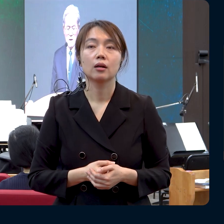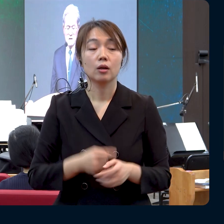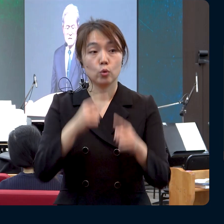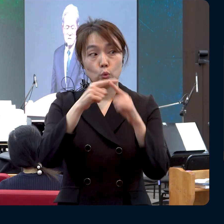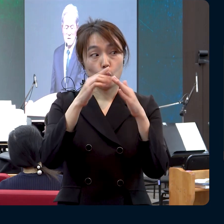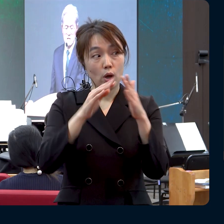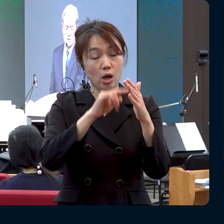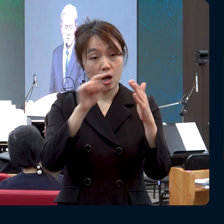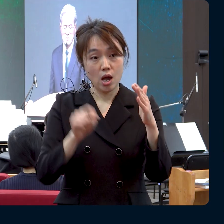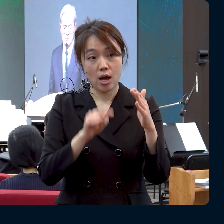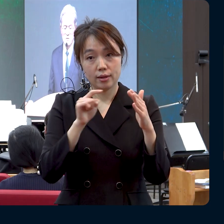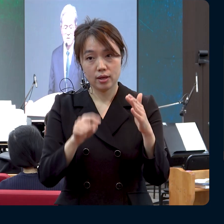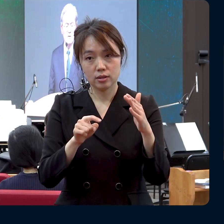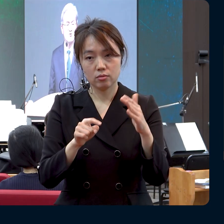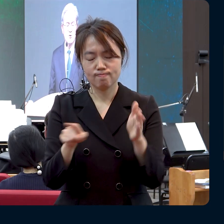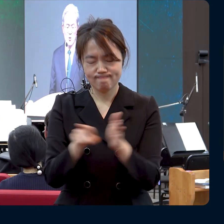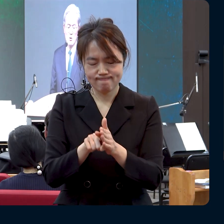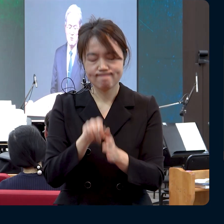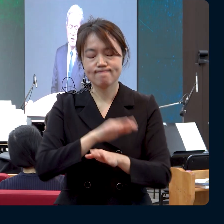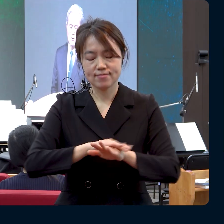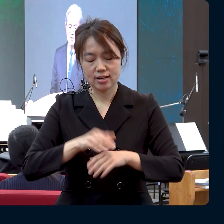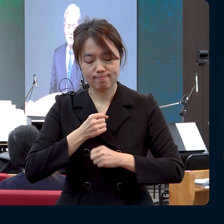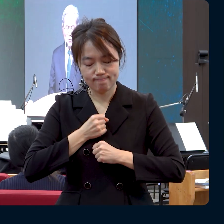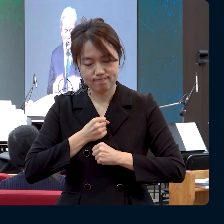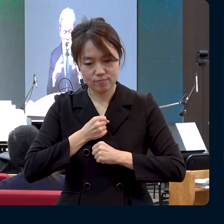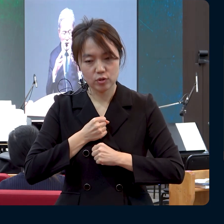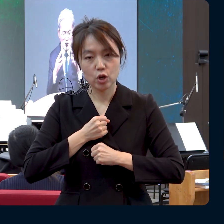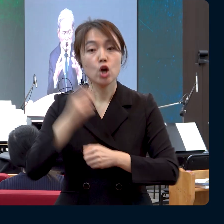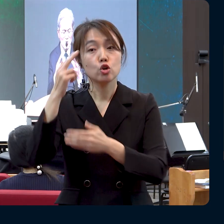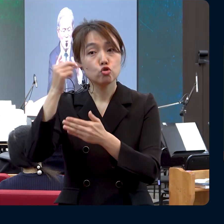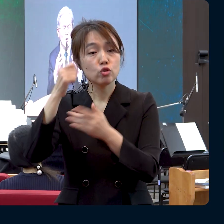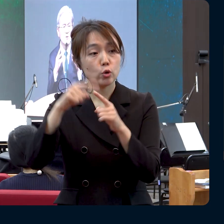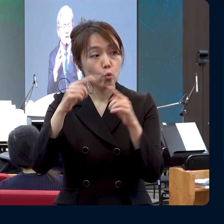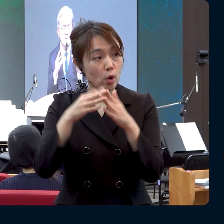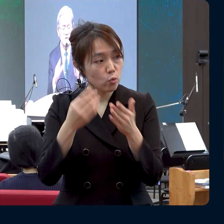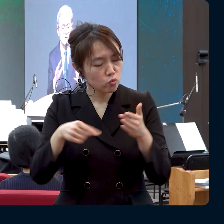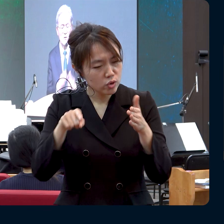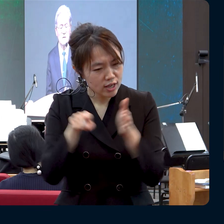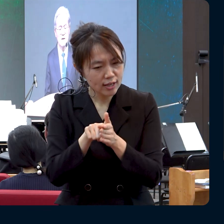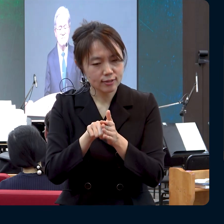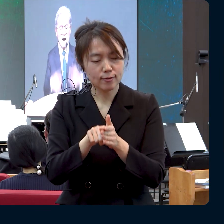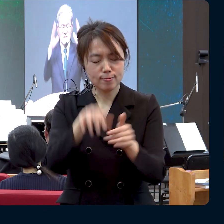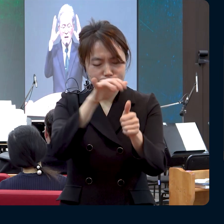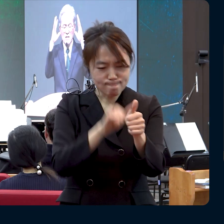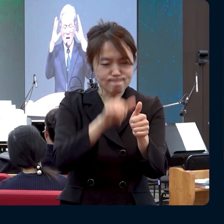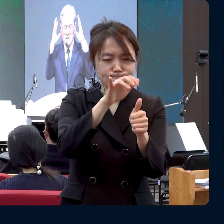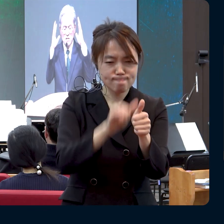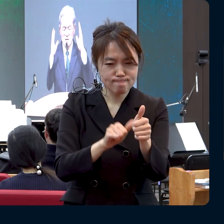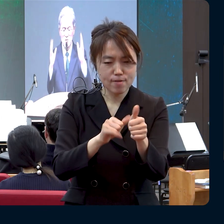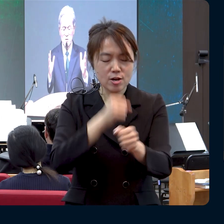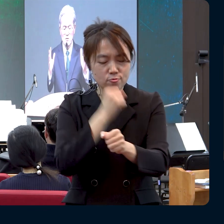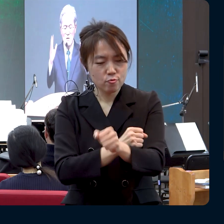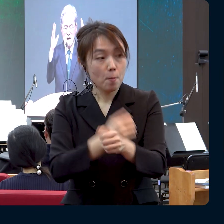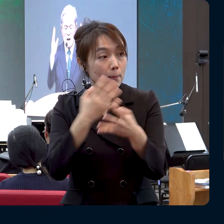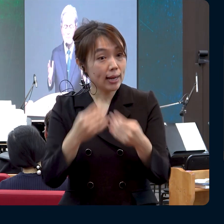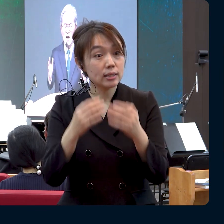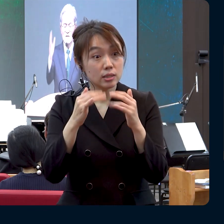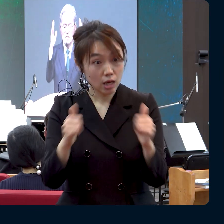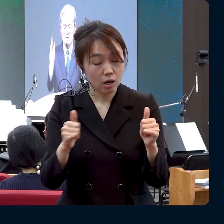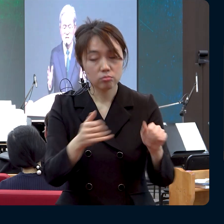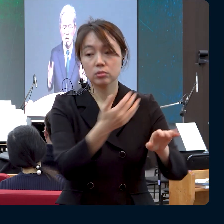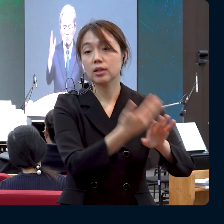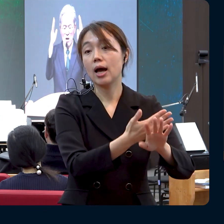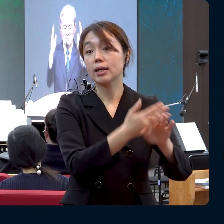교회에서 바른 신앙을 지키면서 주의 교회를 위하여 보이지 않게 수고해온 사람들은요, 마땅히 다른 지체들부터